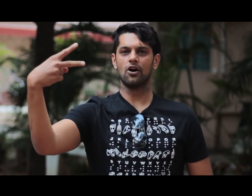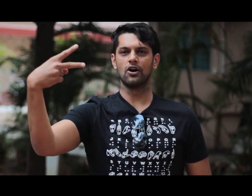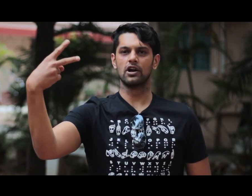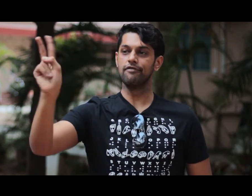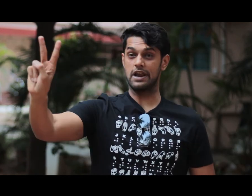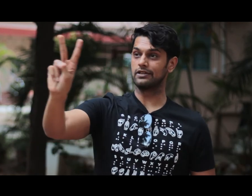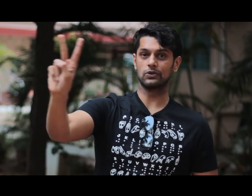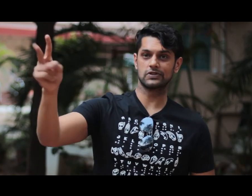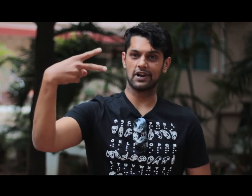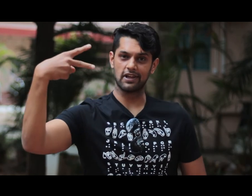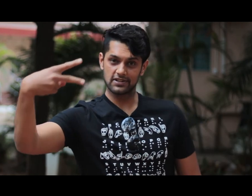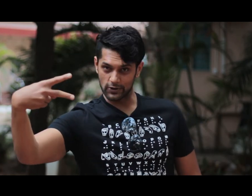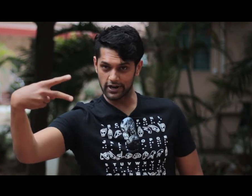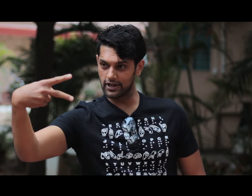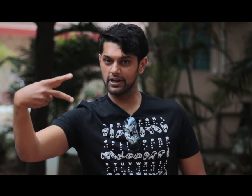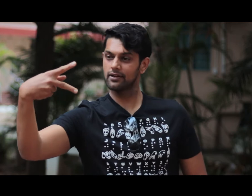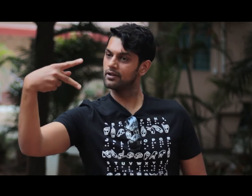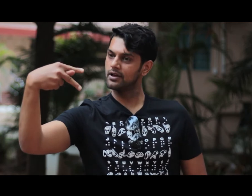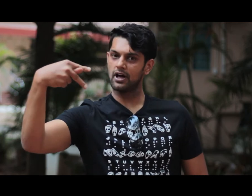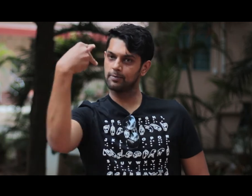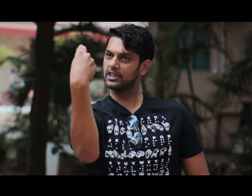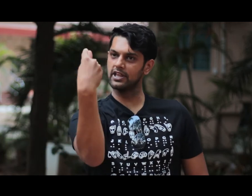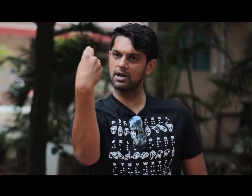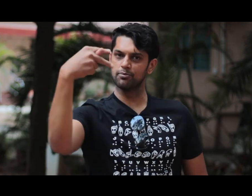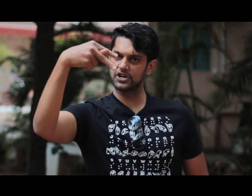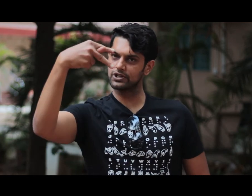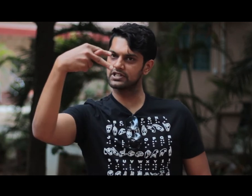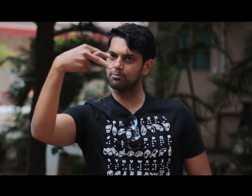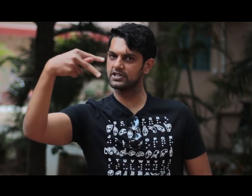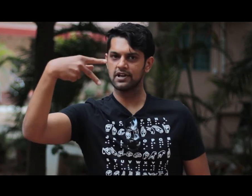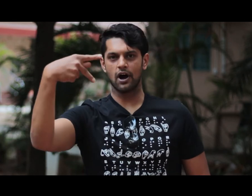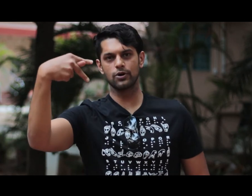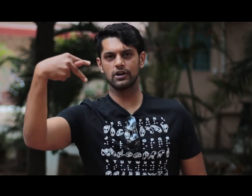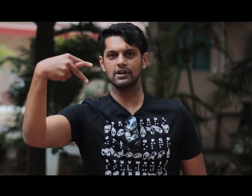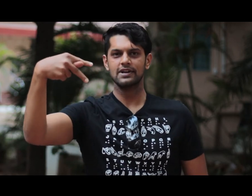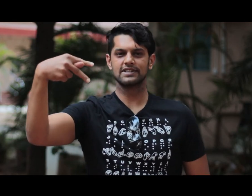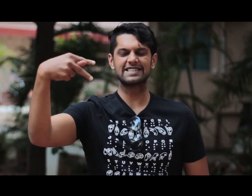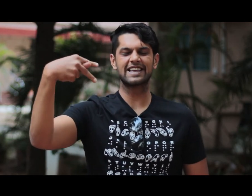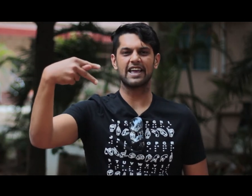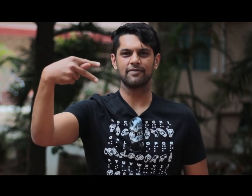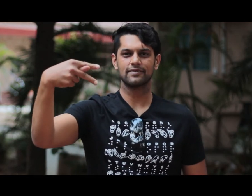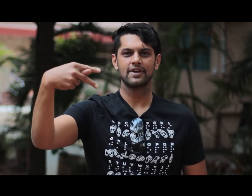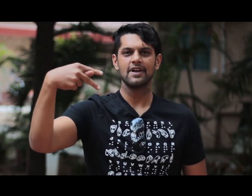ಆರ್ ವಿ ಅಂತೆಲ್ಲ ತೋರಿಸ್ತಾರೆ ಹಿಂಗೆ ಸೊ ಹಿಂಗೆ ಹಿಡೀರಿ ಅದ್ರ ಮಧ್ಯೆ ಈ ತಮ್ ಮೇಕ್ ಶೋರ್ ದಿಸ್ ತಮ್ ಇಸ್ ಔಟ್ ಹಿಯರ್ ದಿಸ್ ಇಸ್ ಕೆ